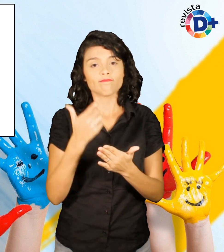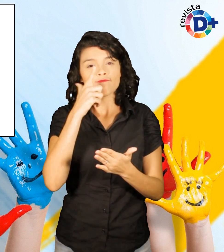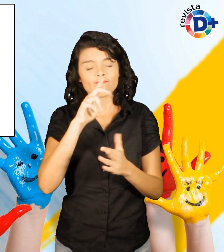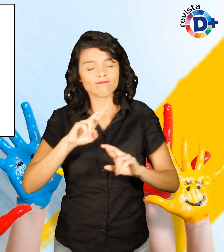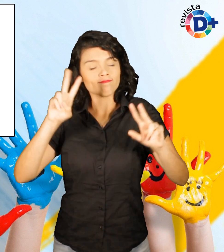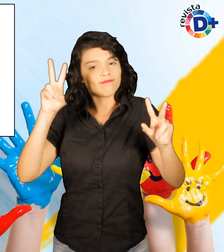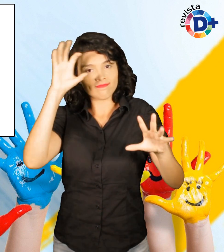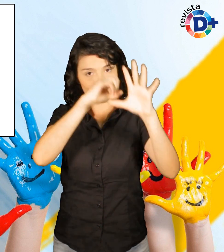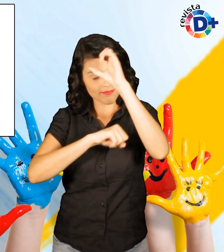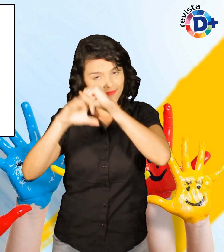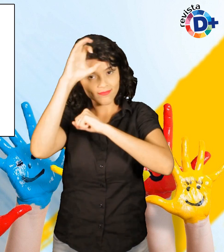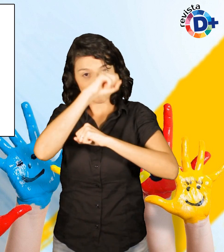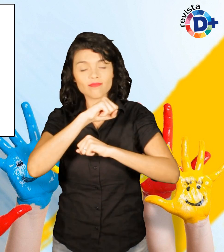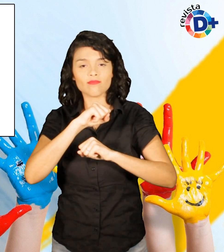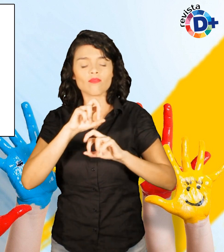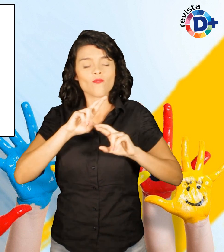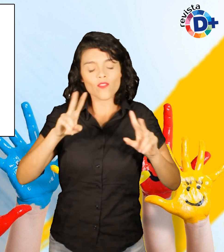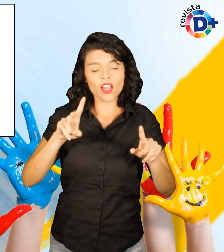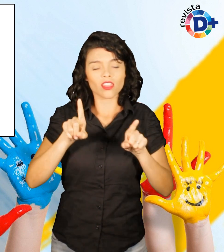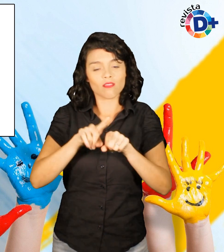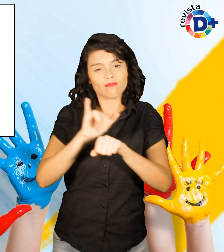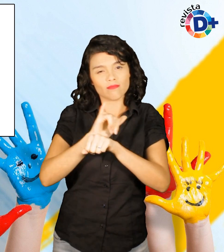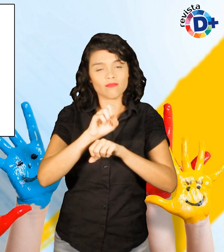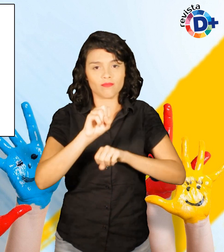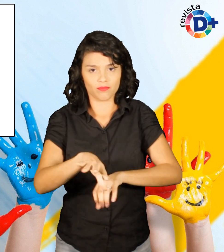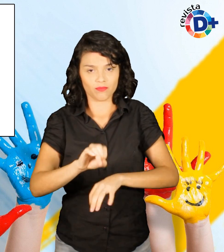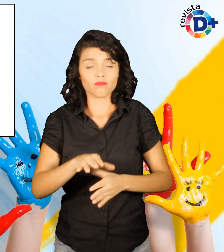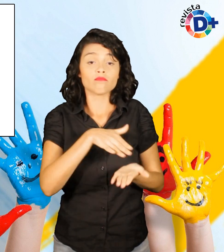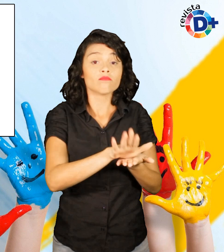um jeito diferente de ensinar, publicados pela Wake Editora.